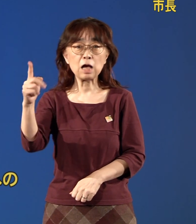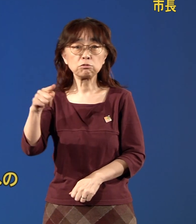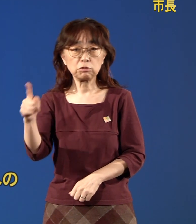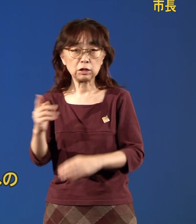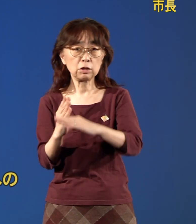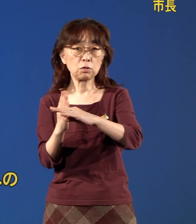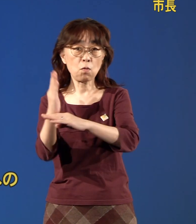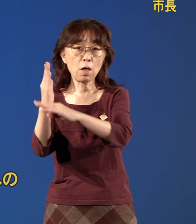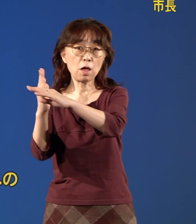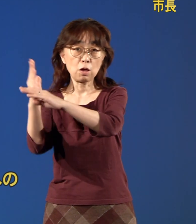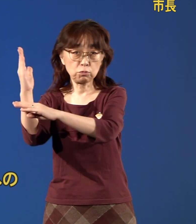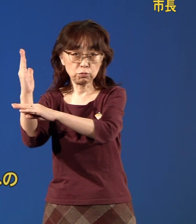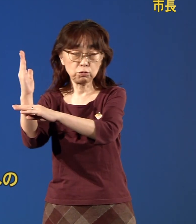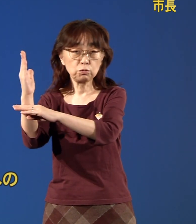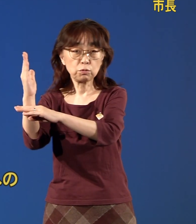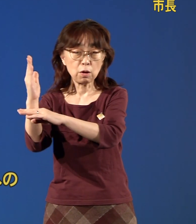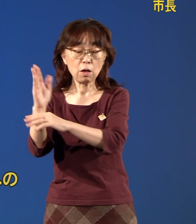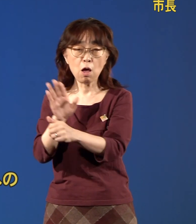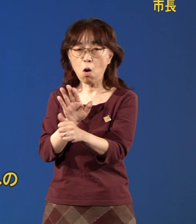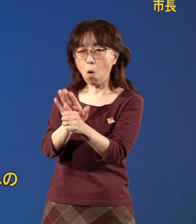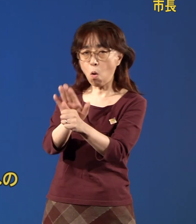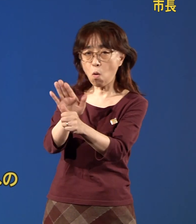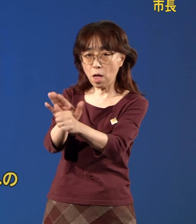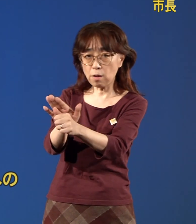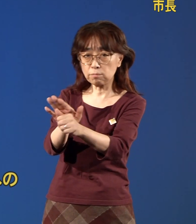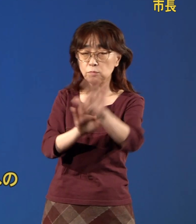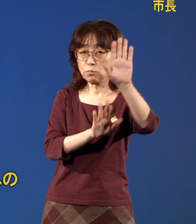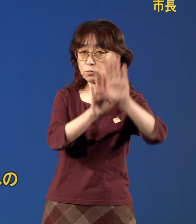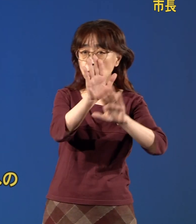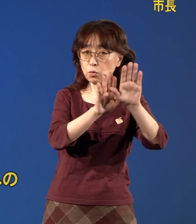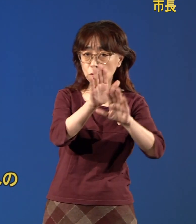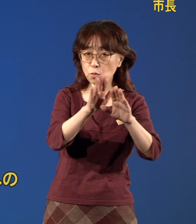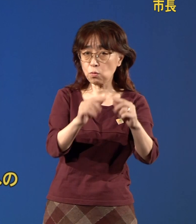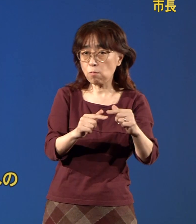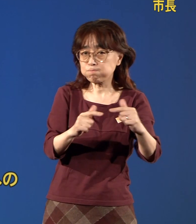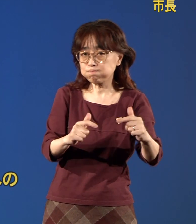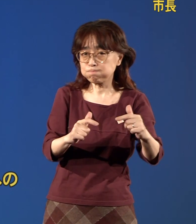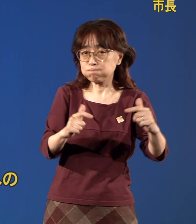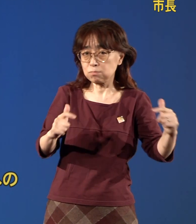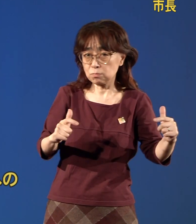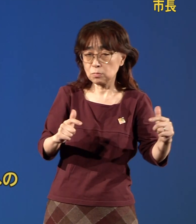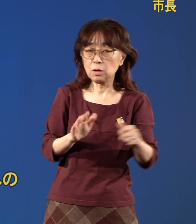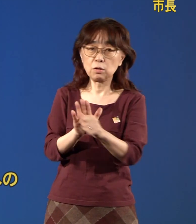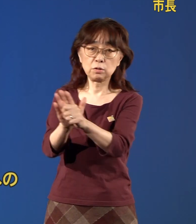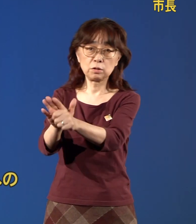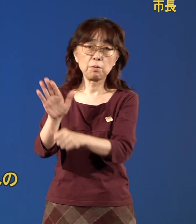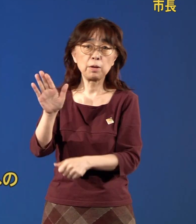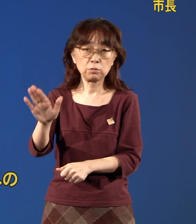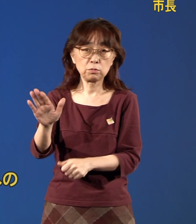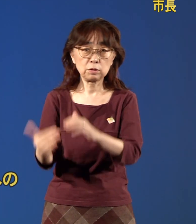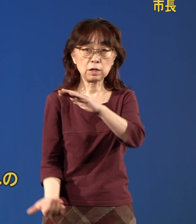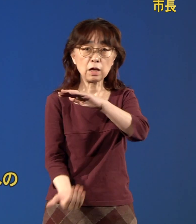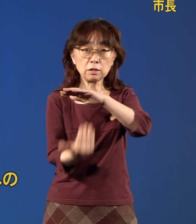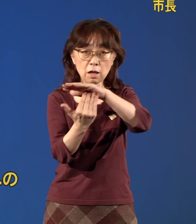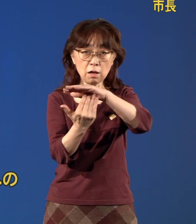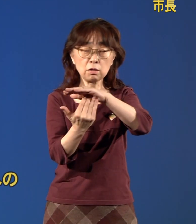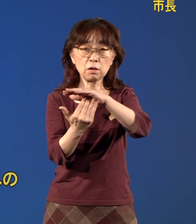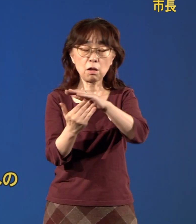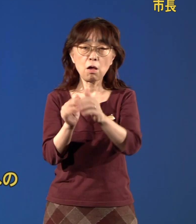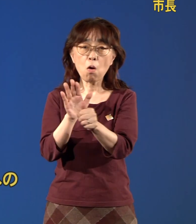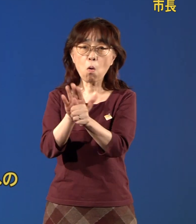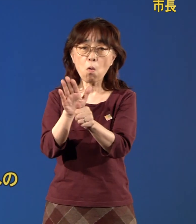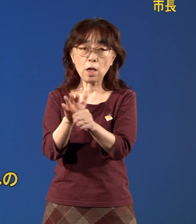の応援のフェーズを増やしてきています。で、最大でだいたいこの応援職員